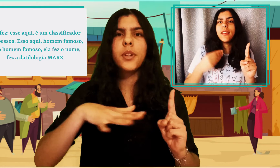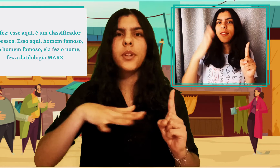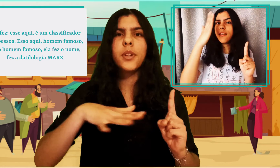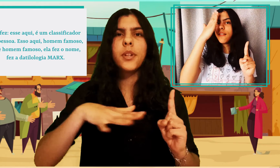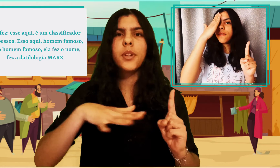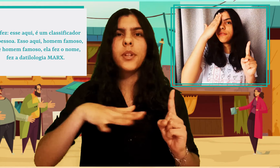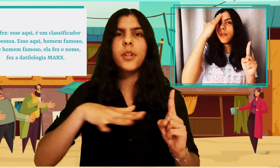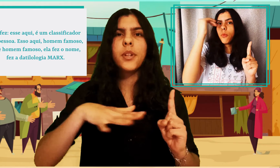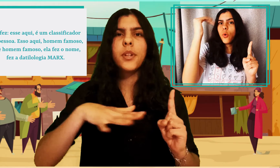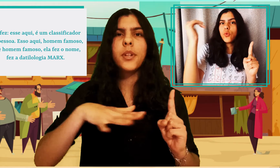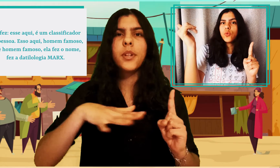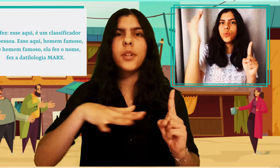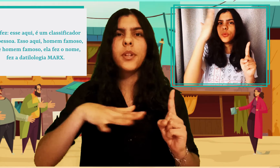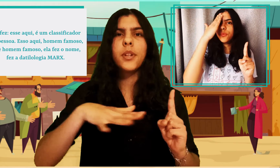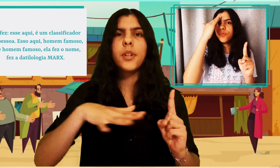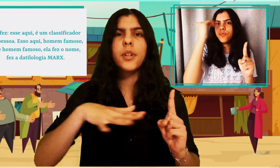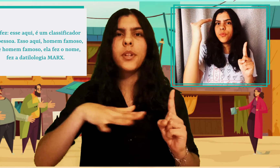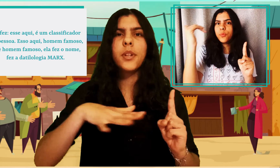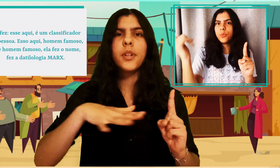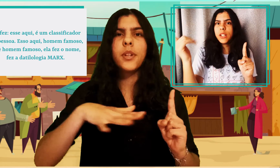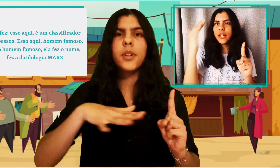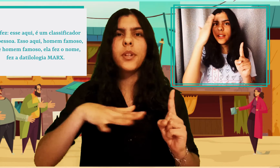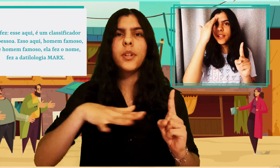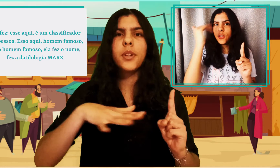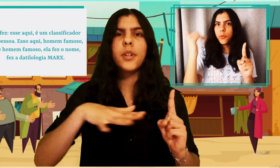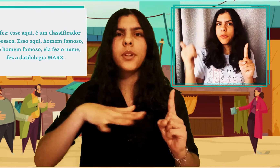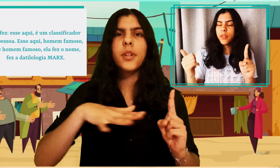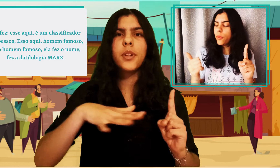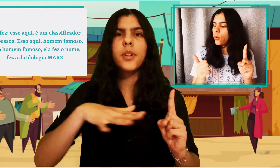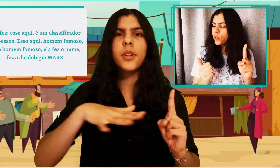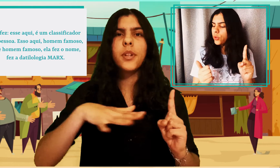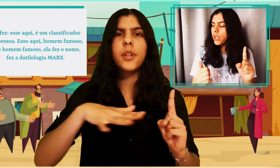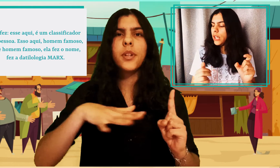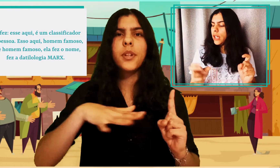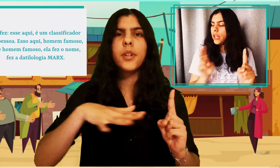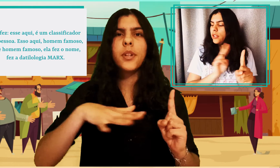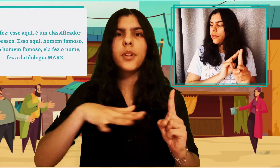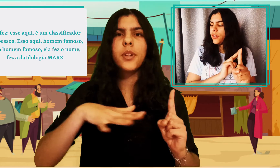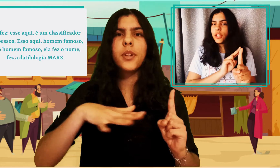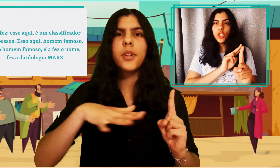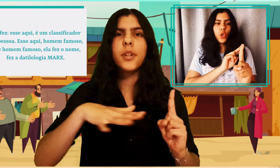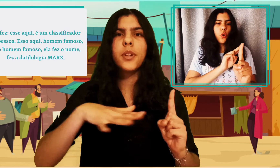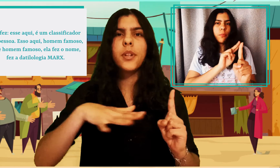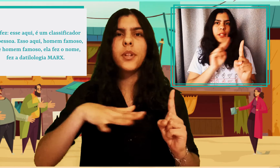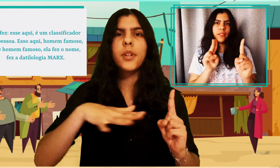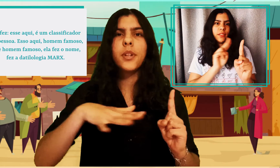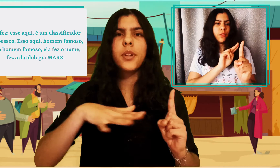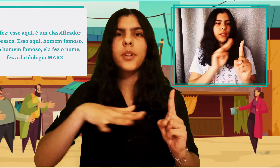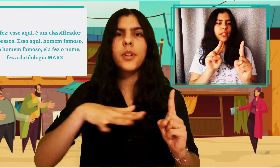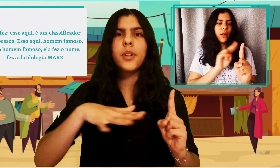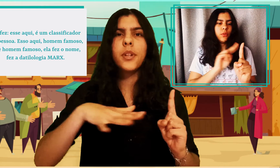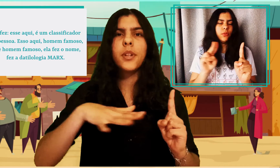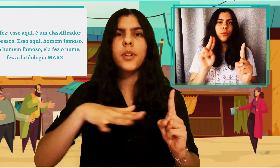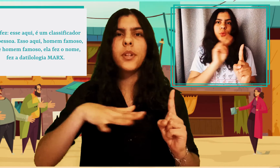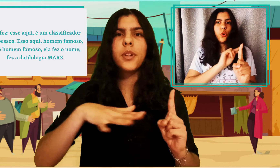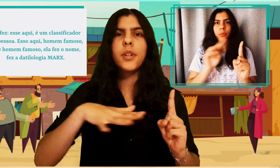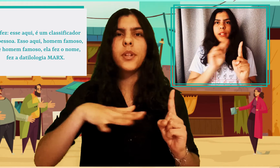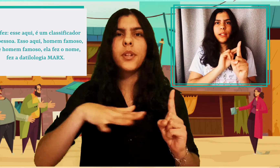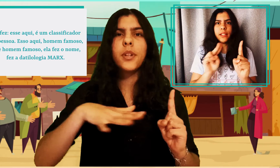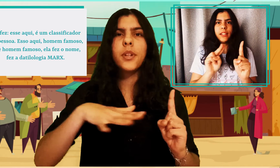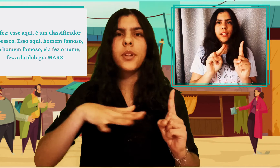homem famoso. Esse homem famoso. Então, ela fez nome, né, o sinal,